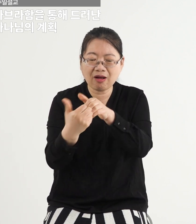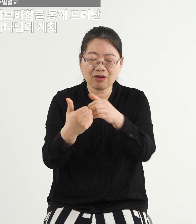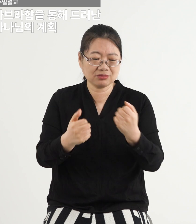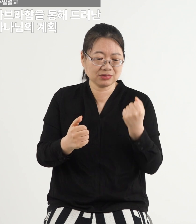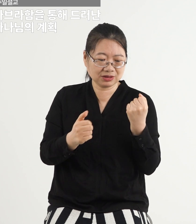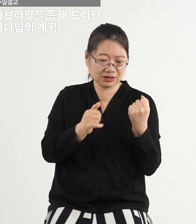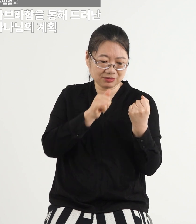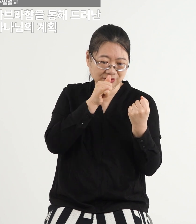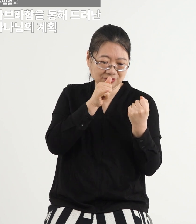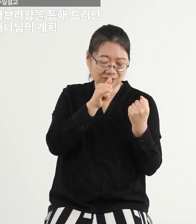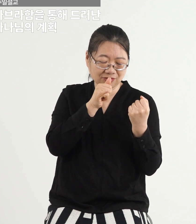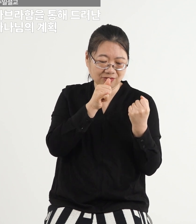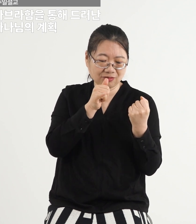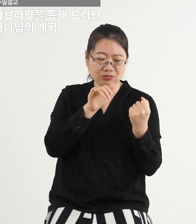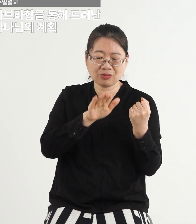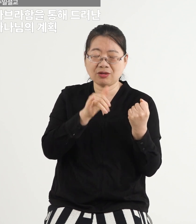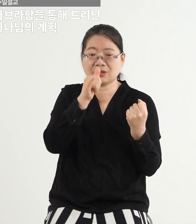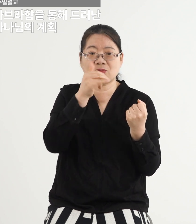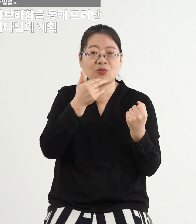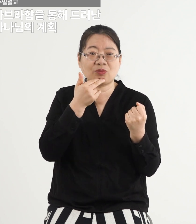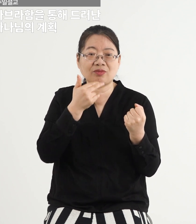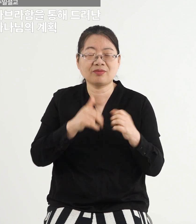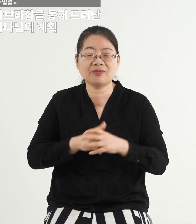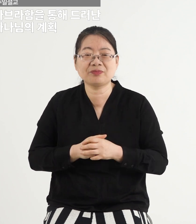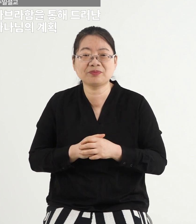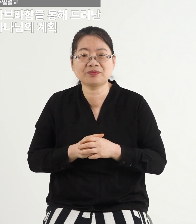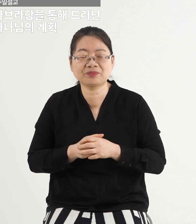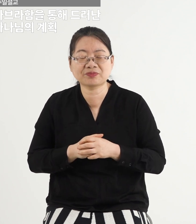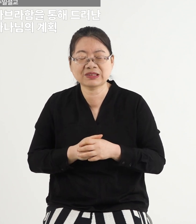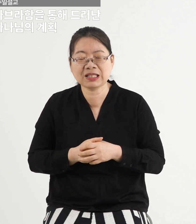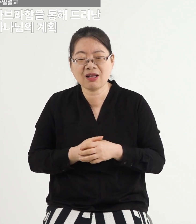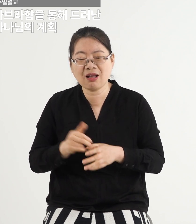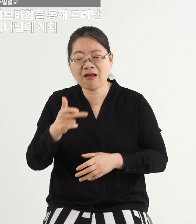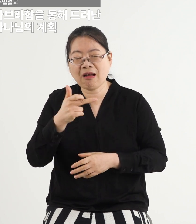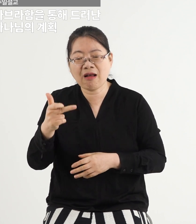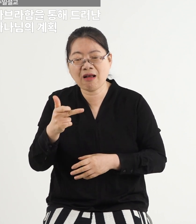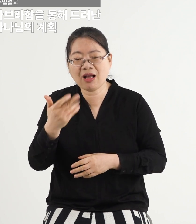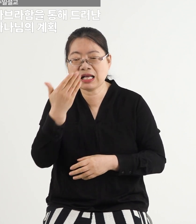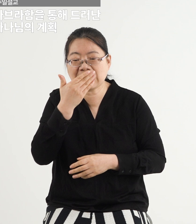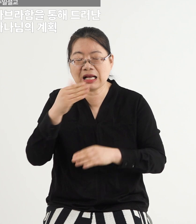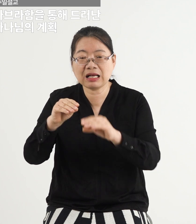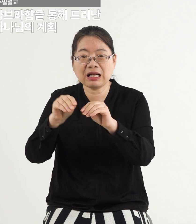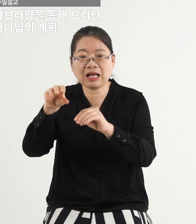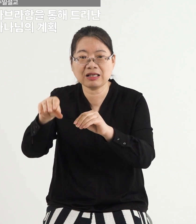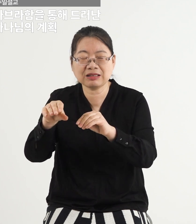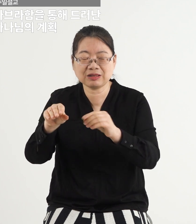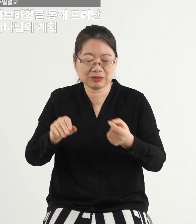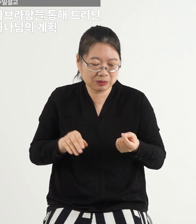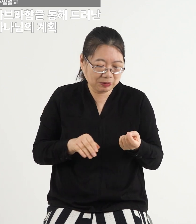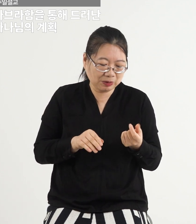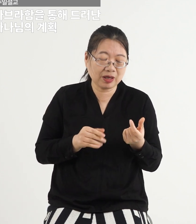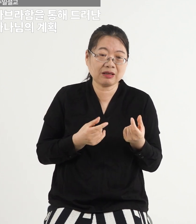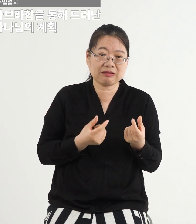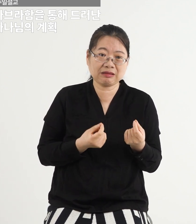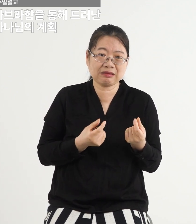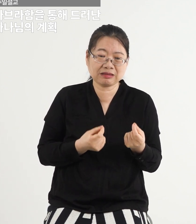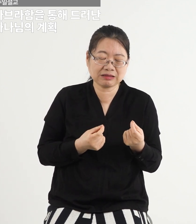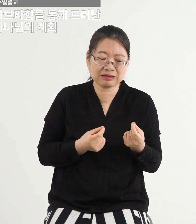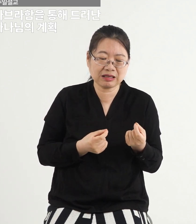있어야 싸우죠. 그 어마어마한 가나안 땅에 겨자씨밖에 안 되는